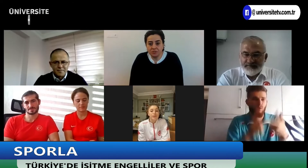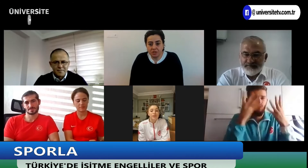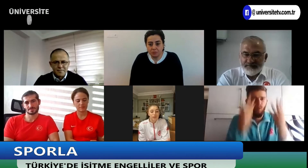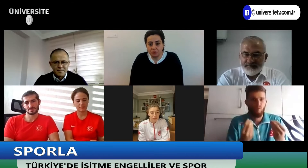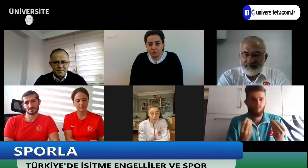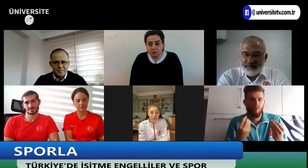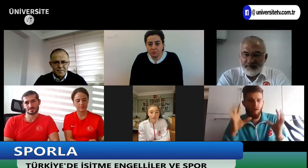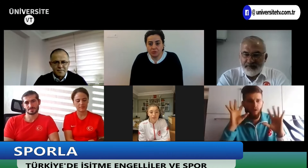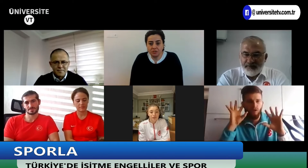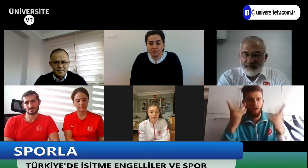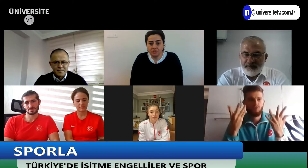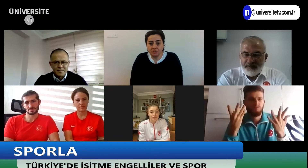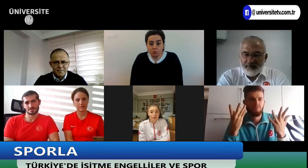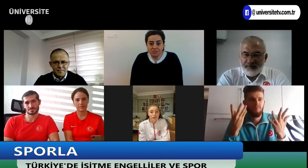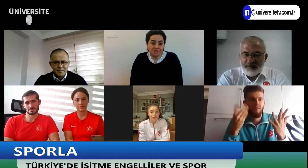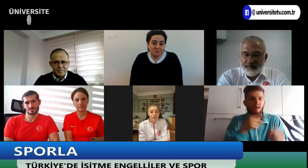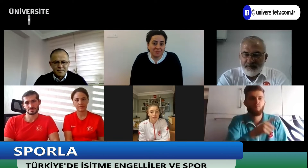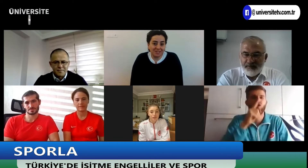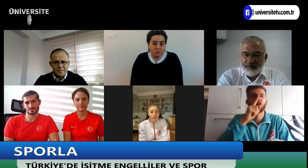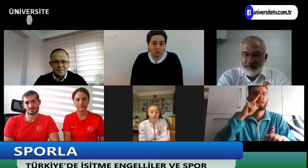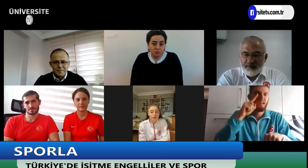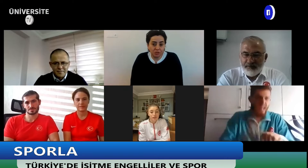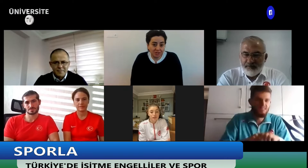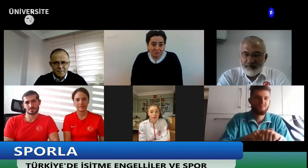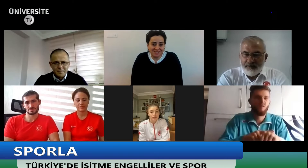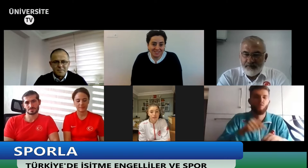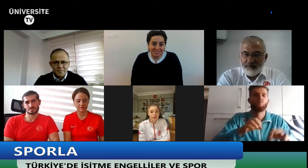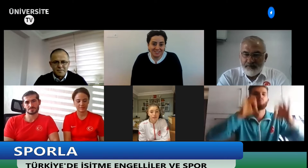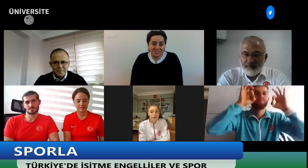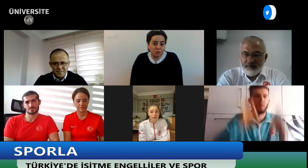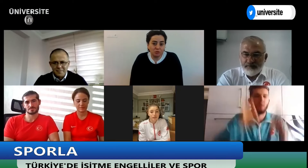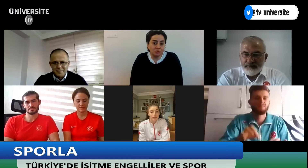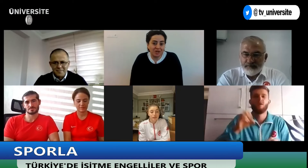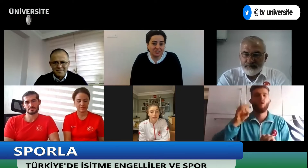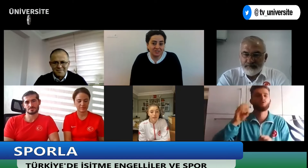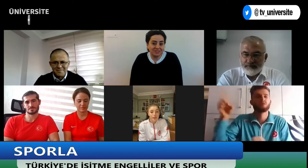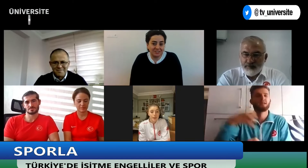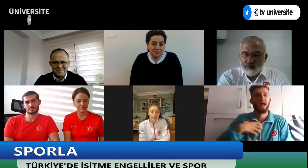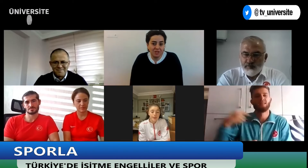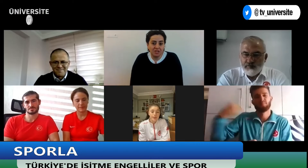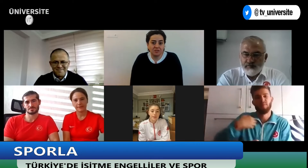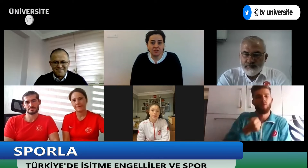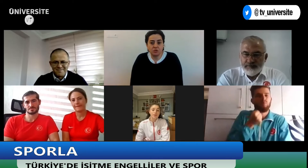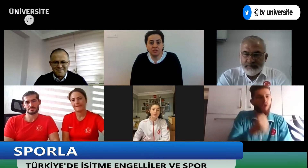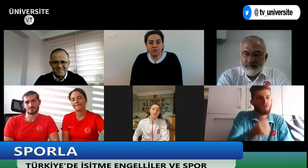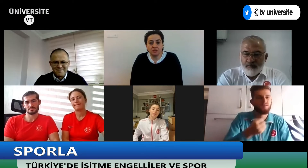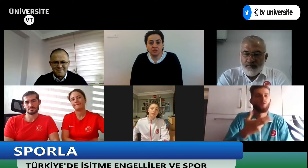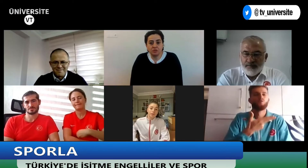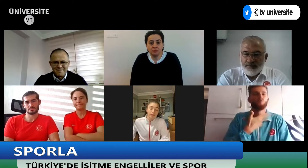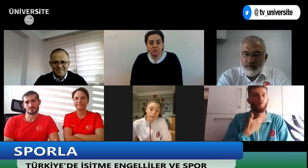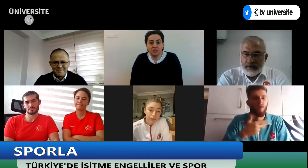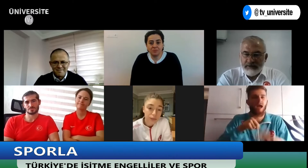Sonra Avrupa şampiyonu oldum. Sonra çok şaşırdım, beklemiyordum. Bu kadar başarılı ya da yetenekli olduğumu farkında değildim. Daha